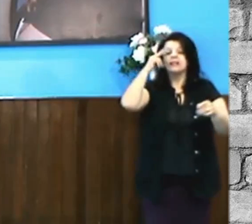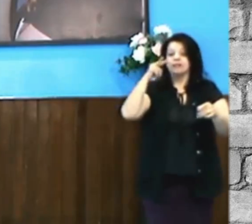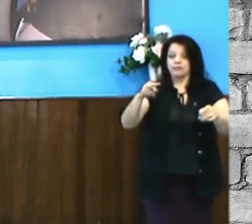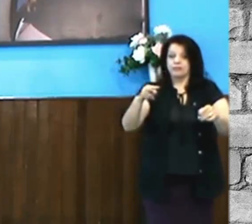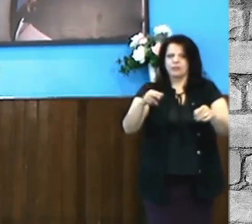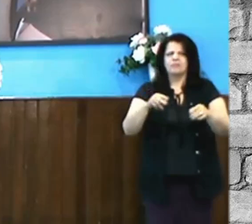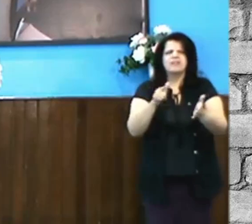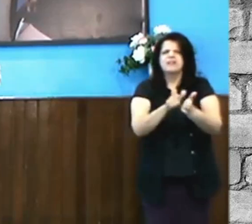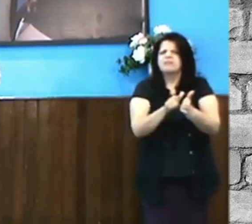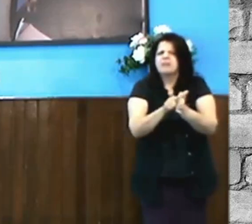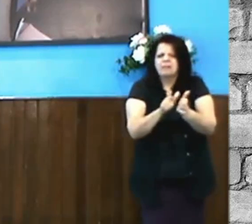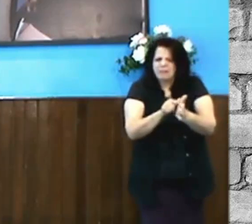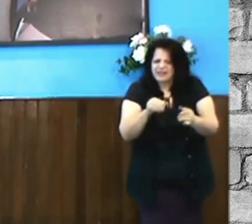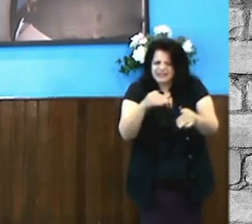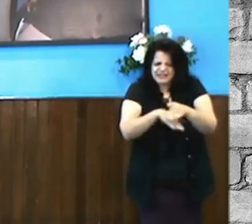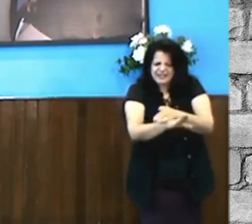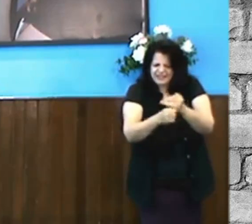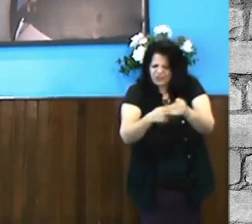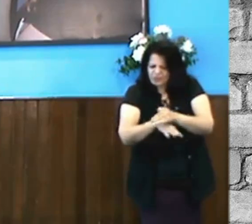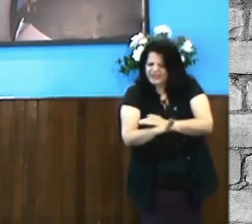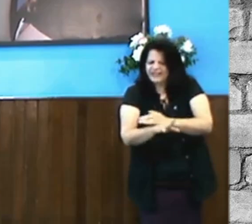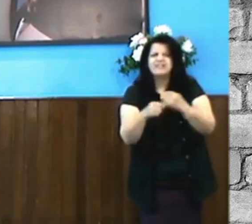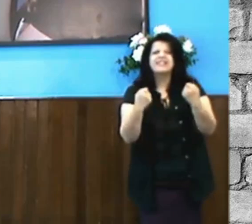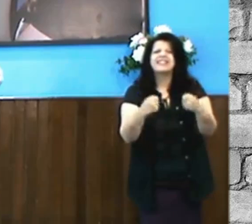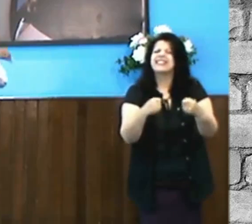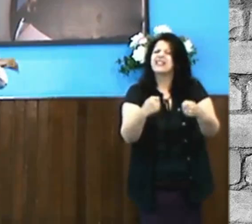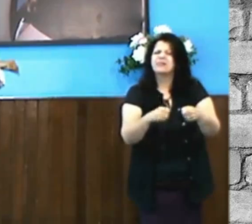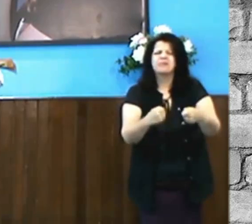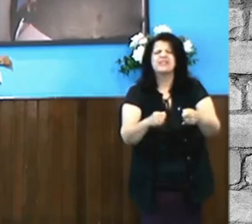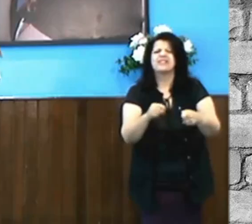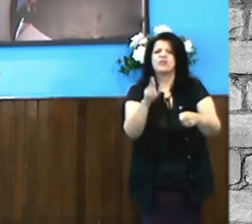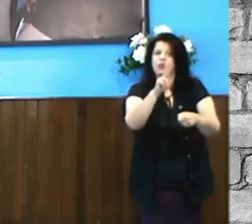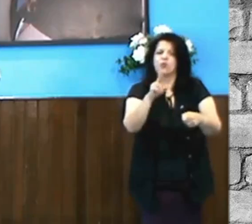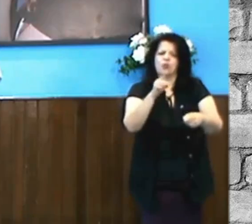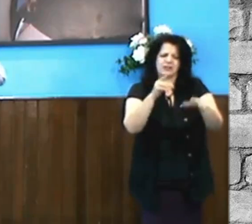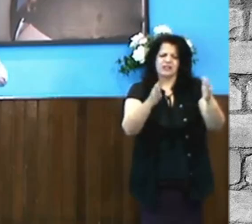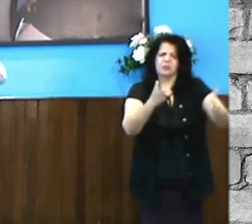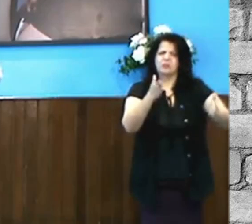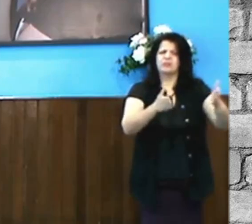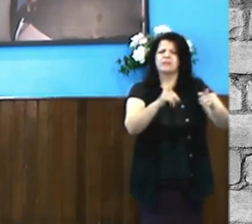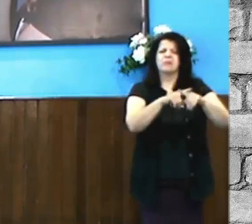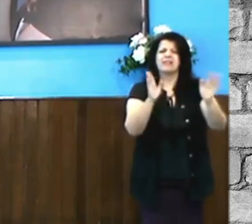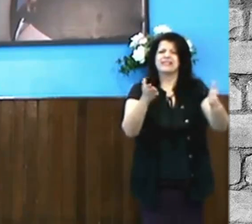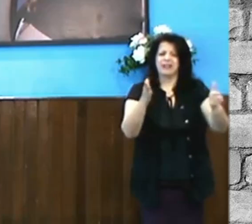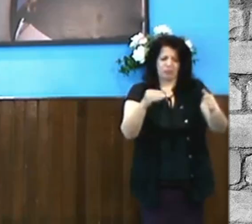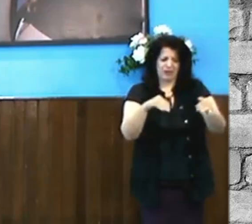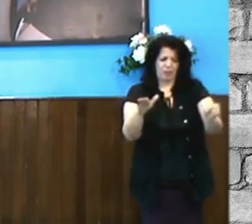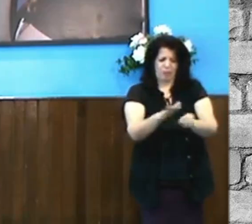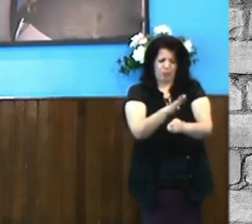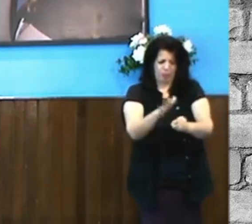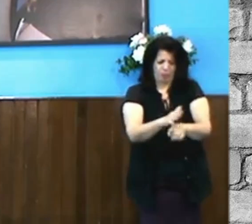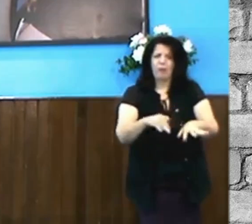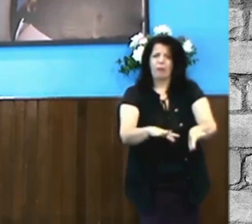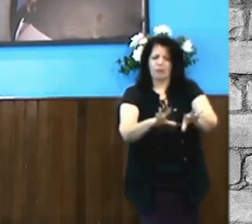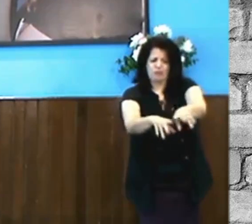gaveta eram totalmente desnecessários. Foram úteis num determinado período, mas estavam lá naquele momento só ocupando espaço.